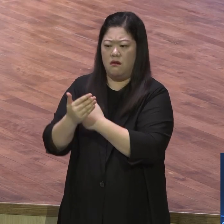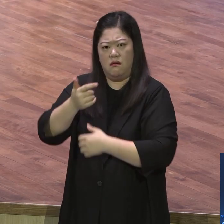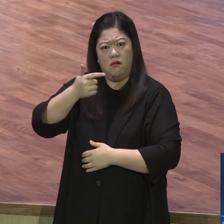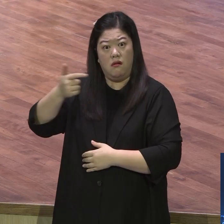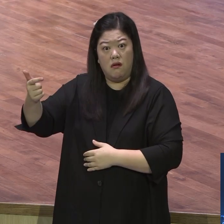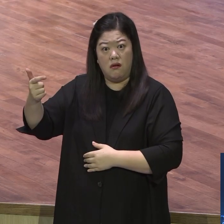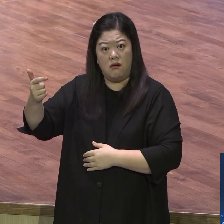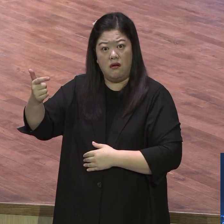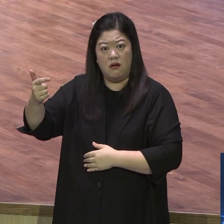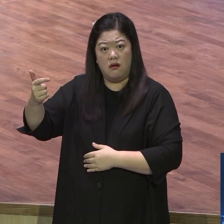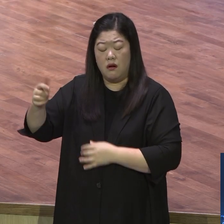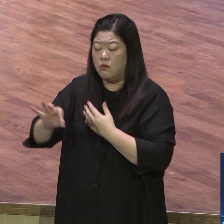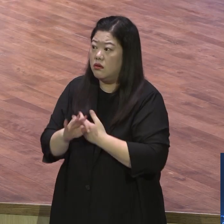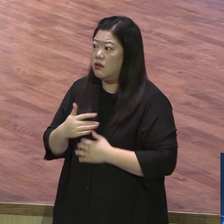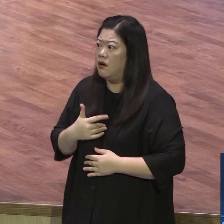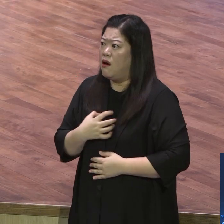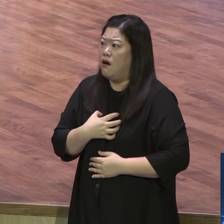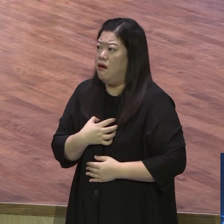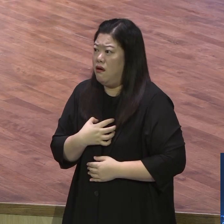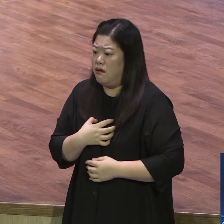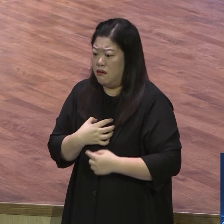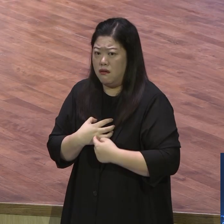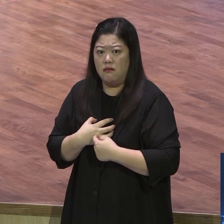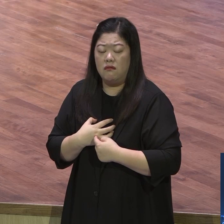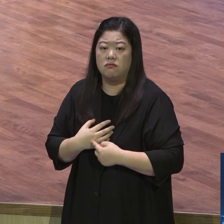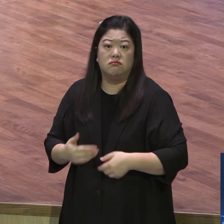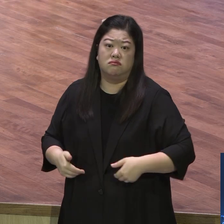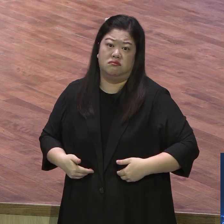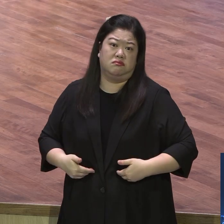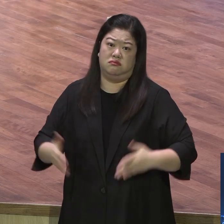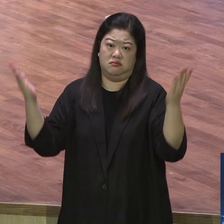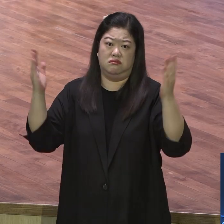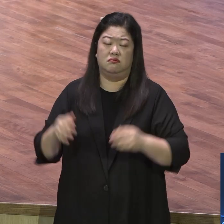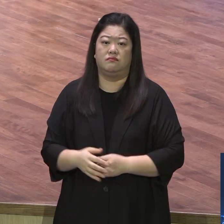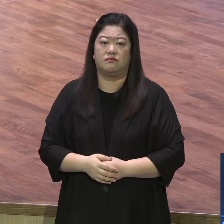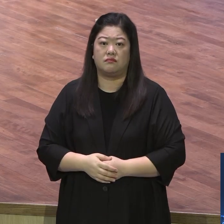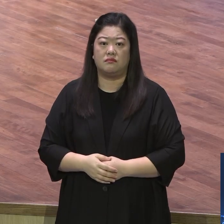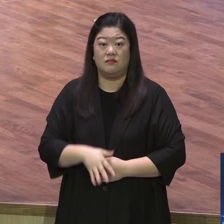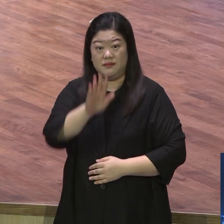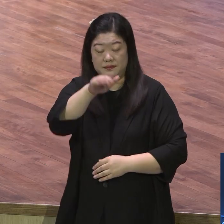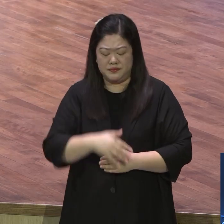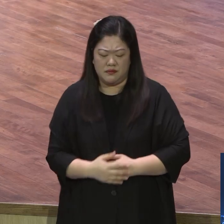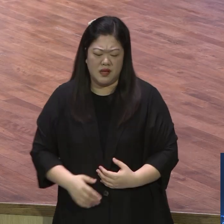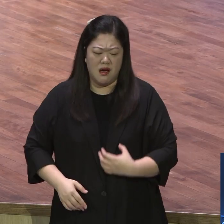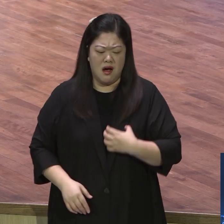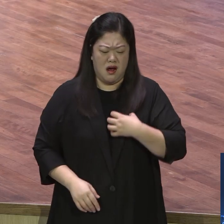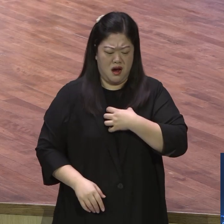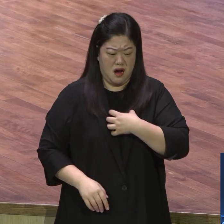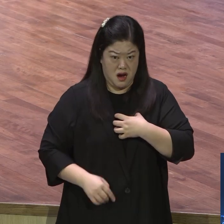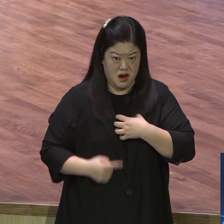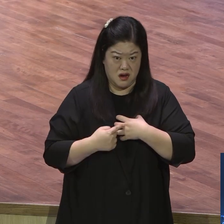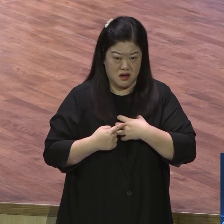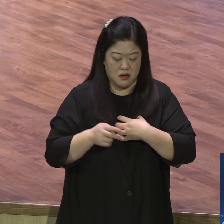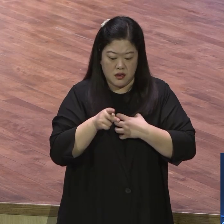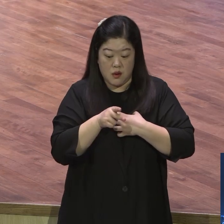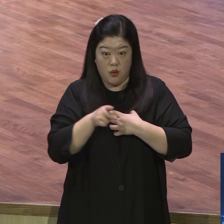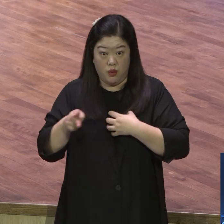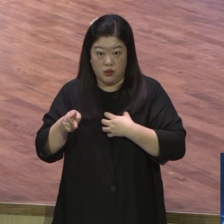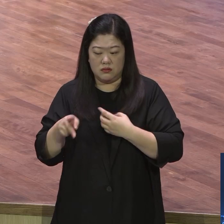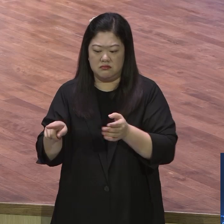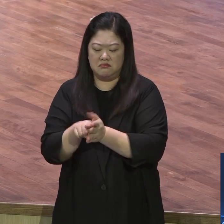걱정할 게 뭐가 있겠습니까? 걱정할 이유가 없습니다 걱정은 불신앙이요 염려는 불신앙입니다 하나님 못